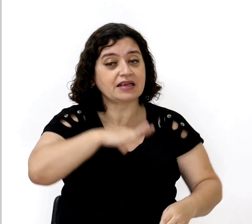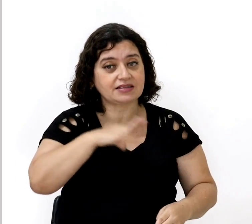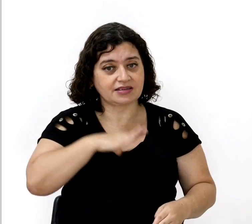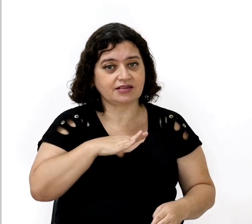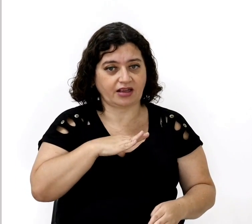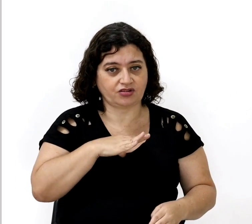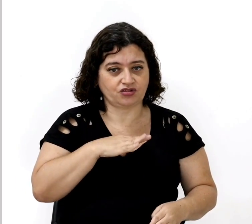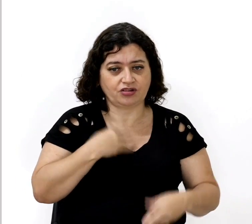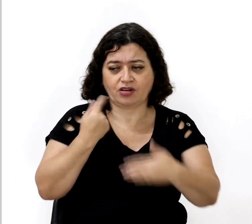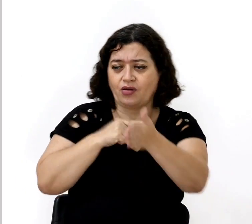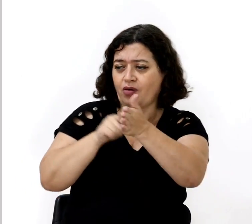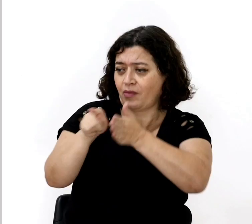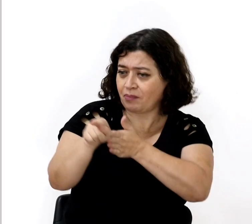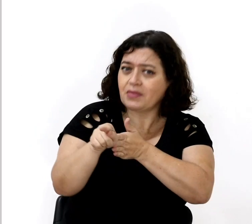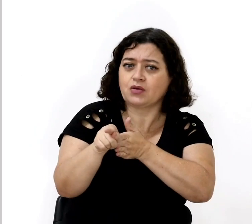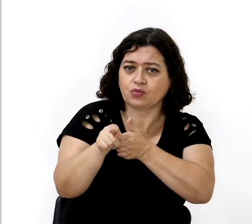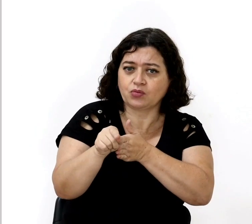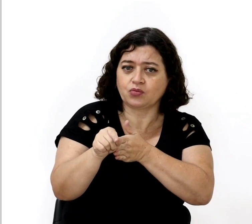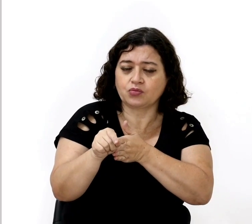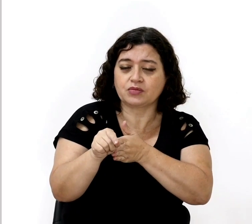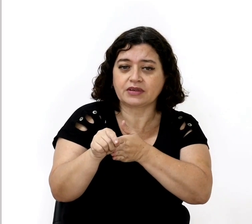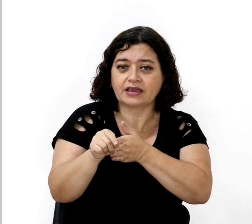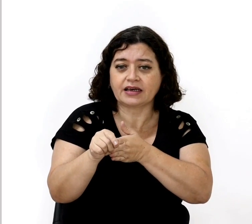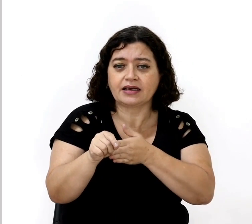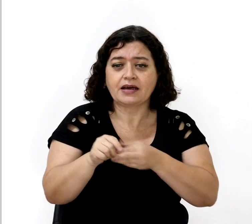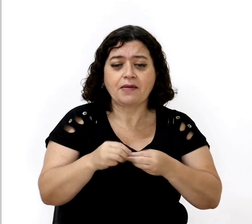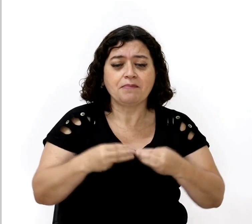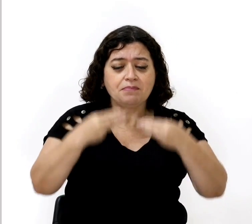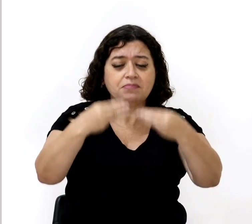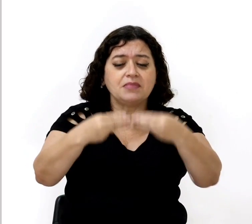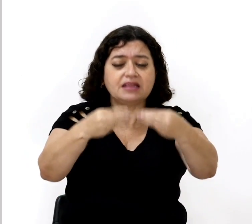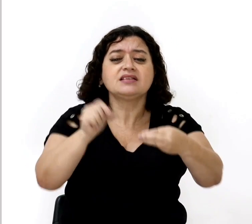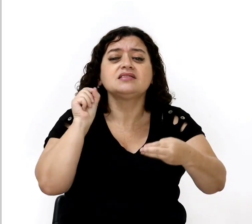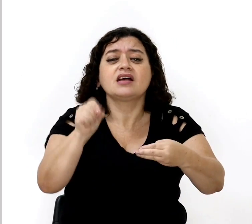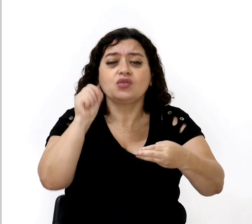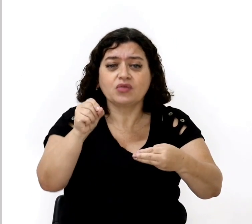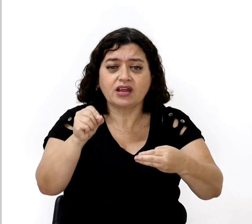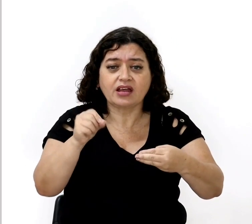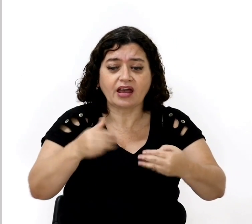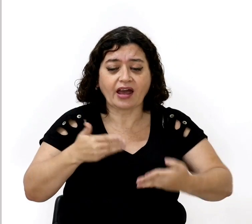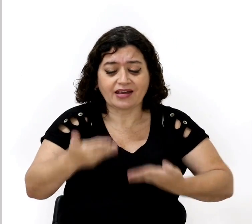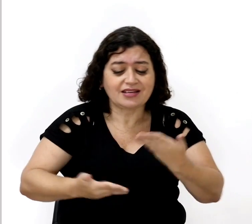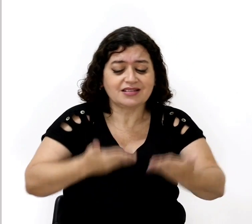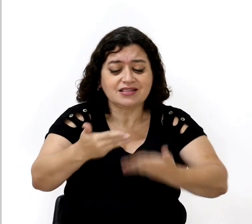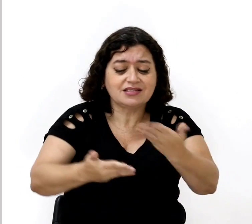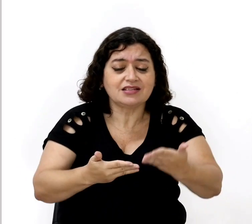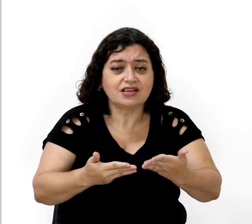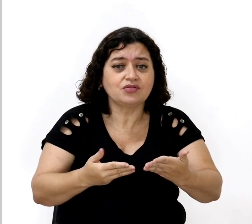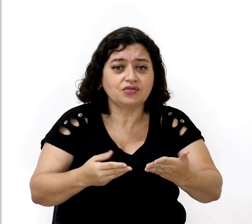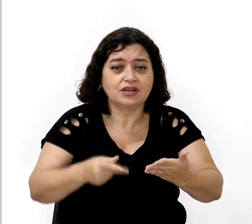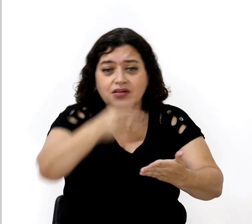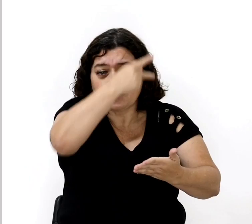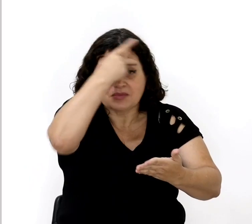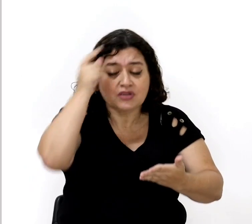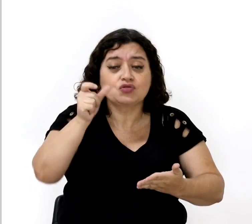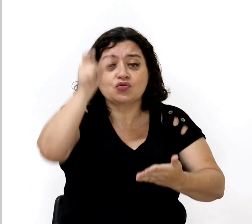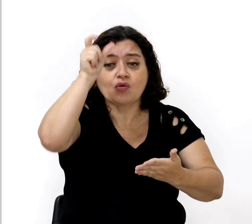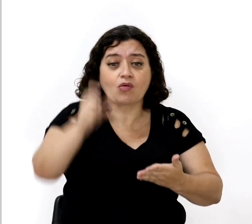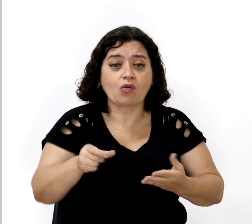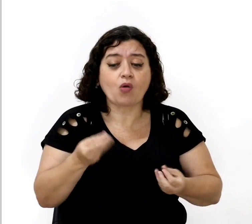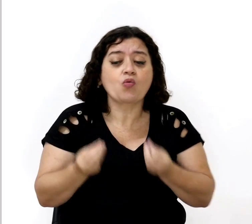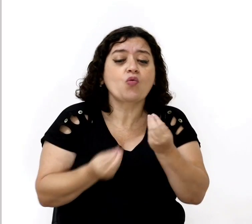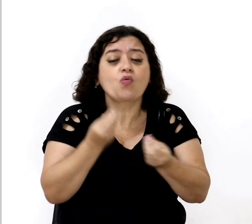esses ministérios e quem deve servir nesses ministérios e qual deve ser, nesse sentido, a